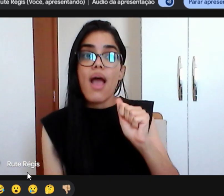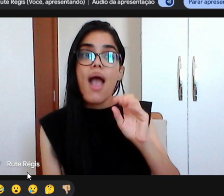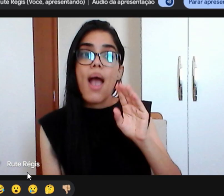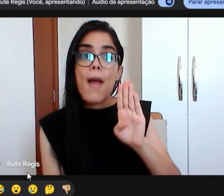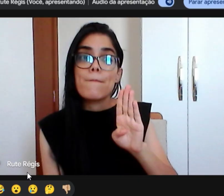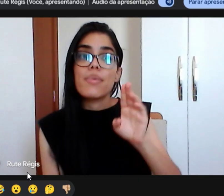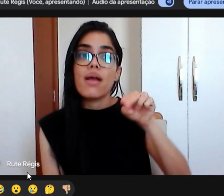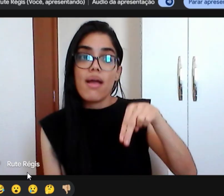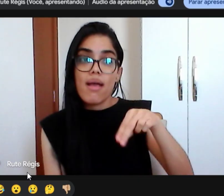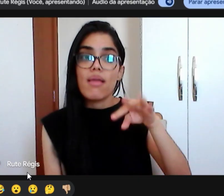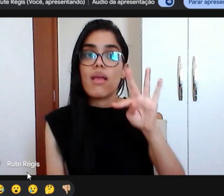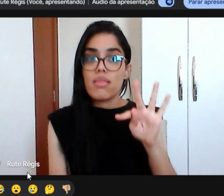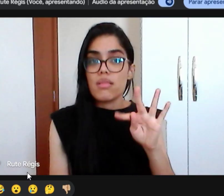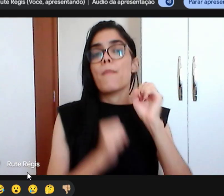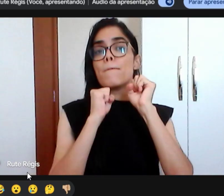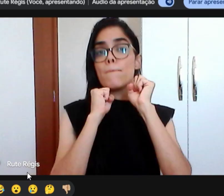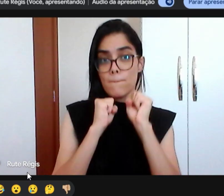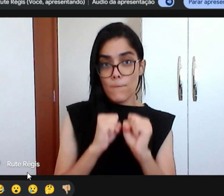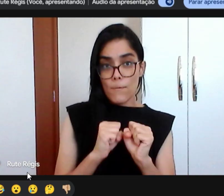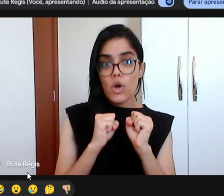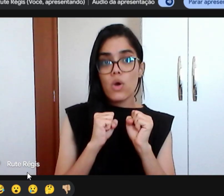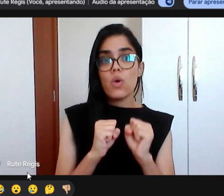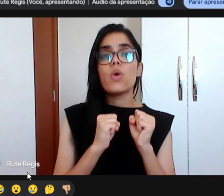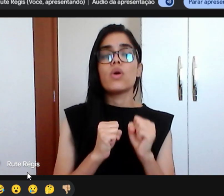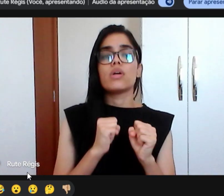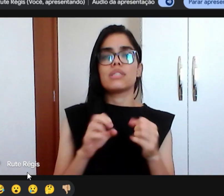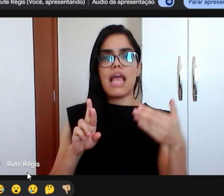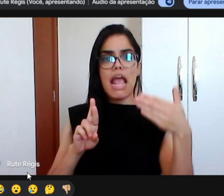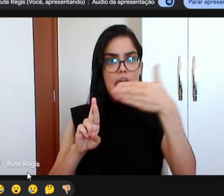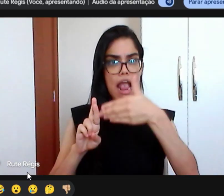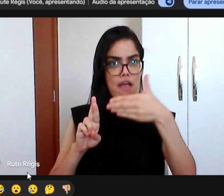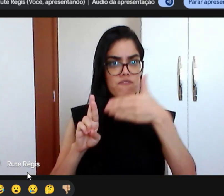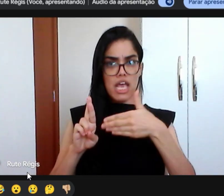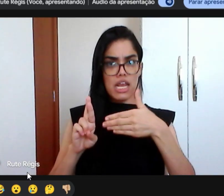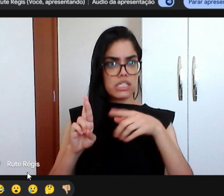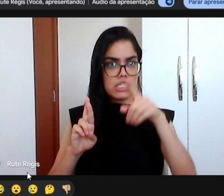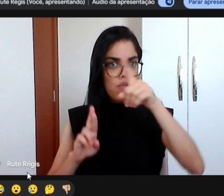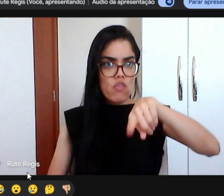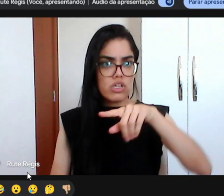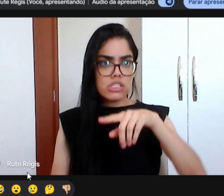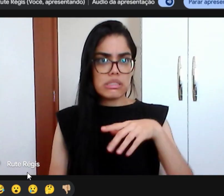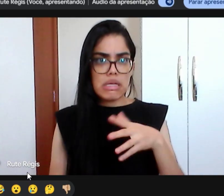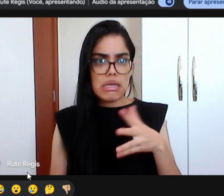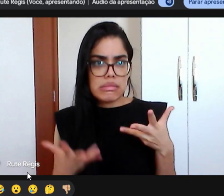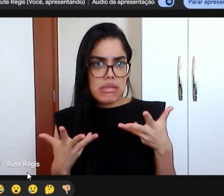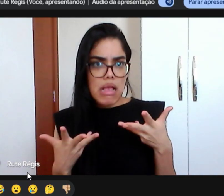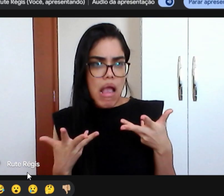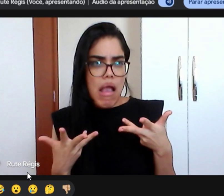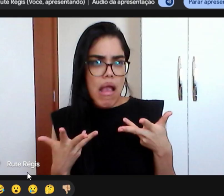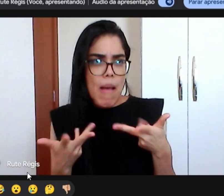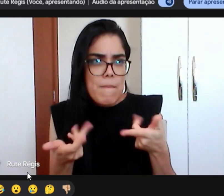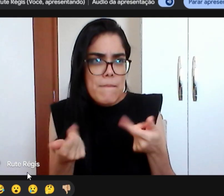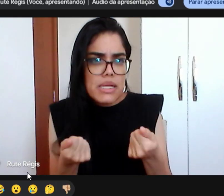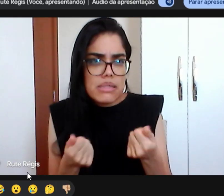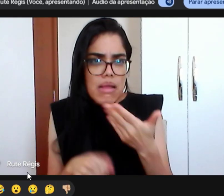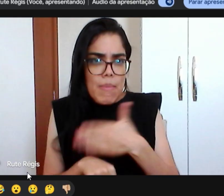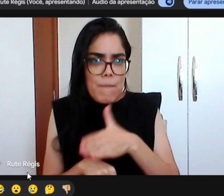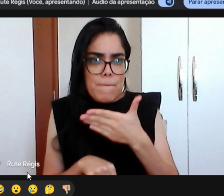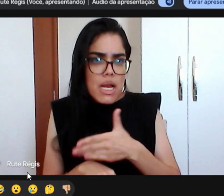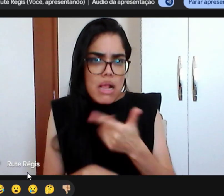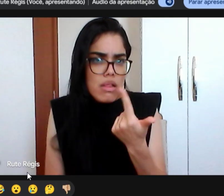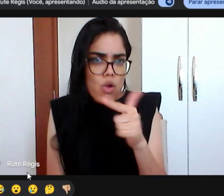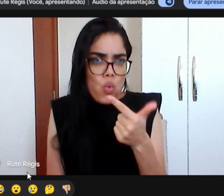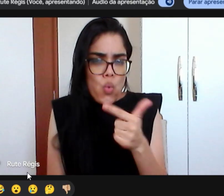Sim, isso pode ser feito. Correções de ABNT? Pode ser feito sim. Se vocês não